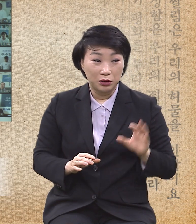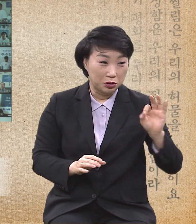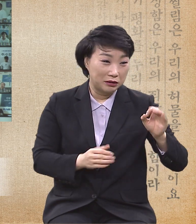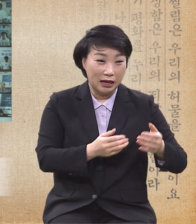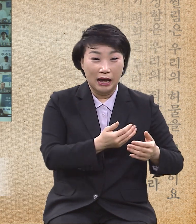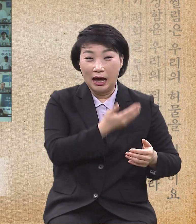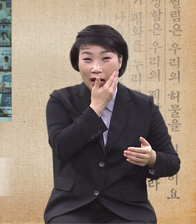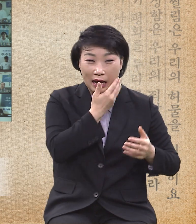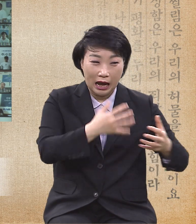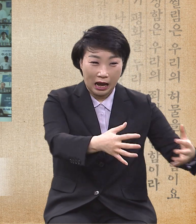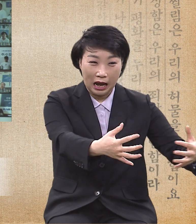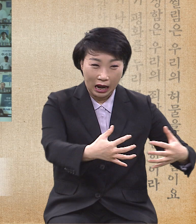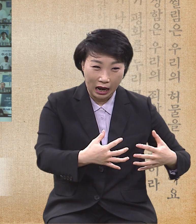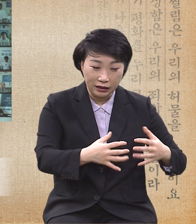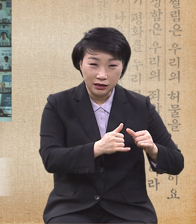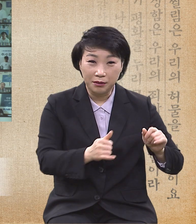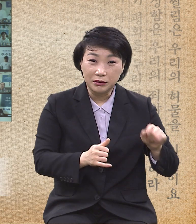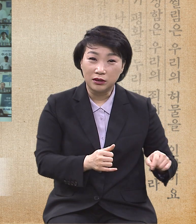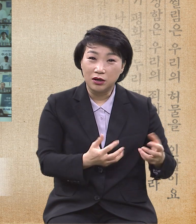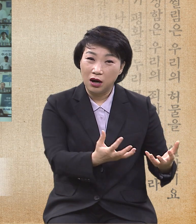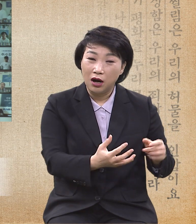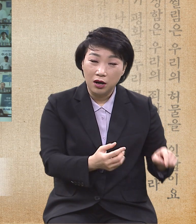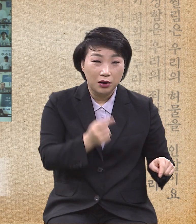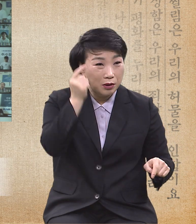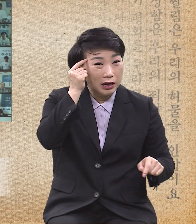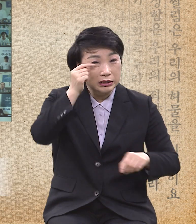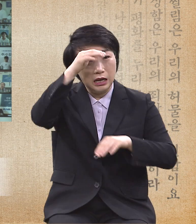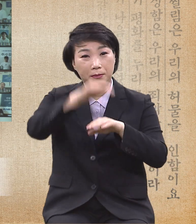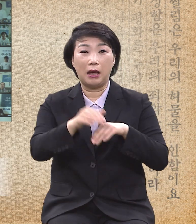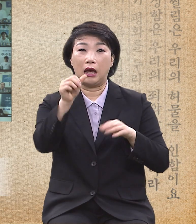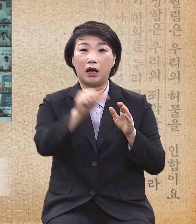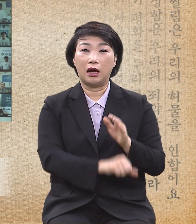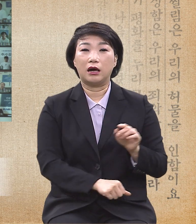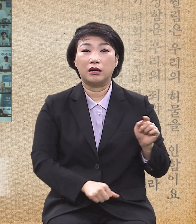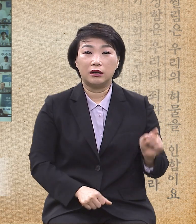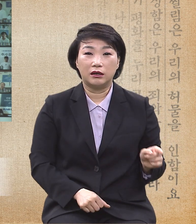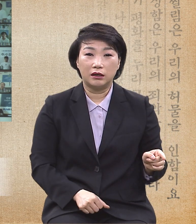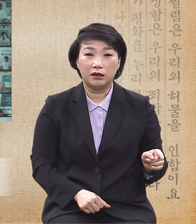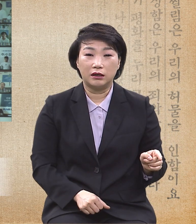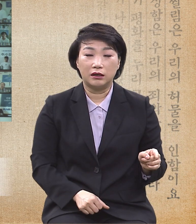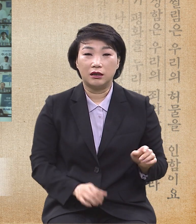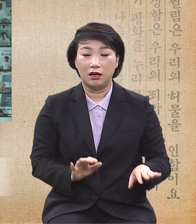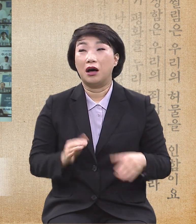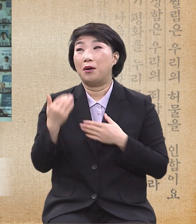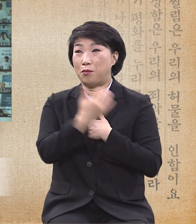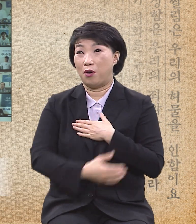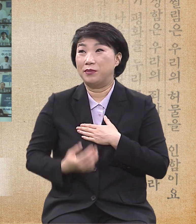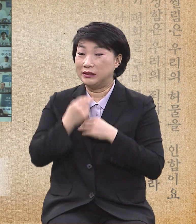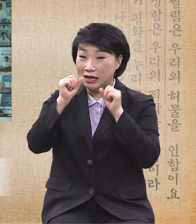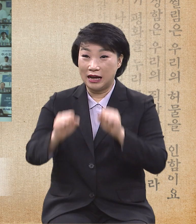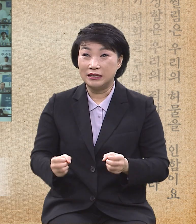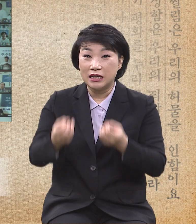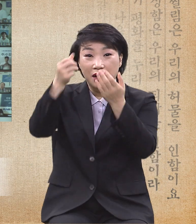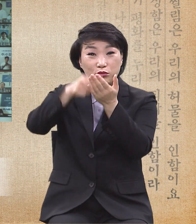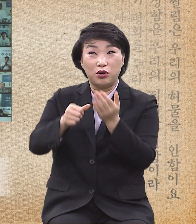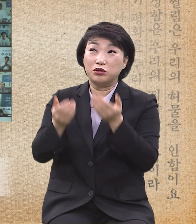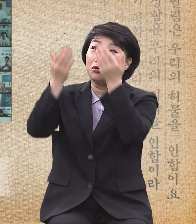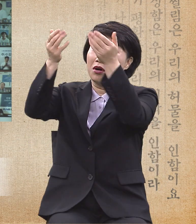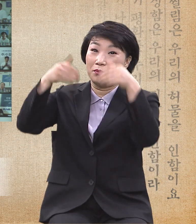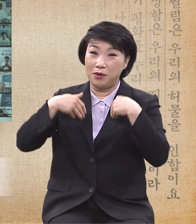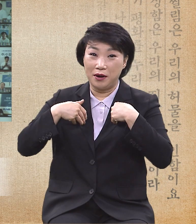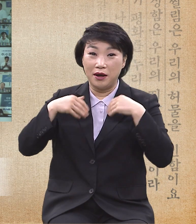아까운 사람들은 이미 예배에서 나고자 하니요. 몸을 산 제사로 드리라고